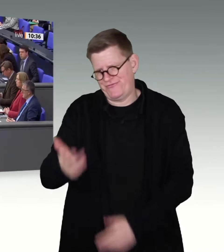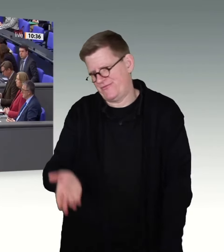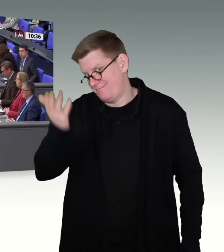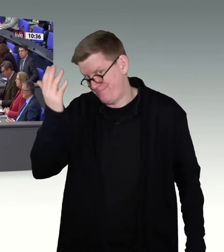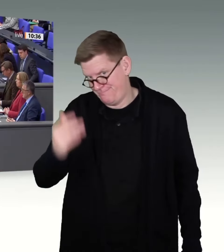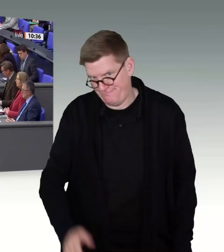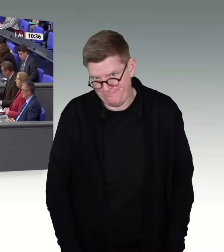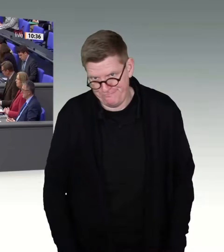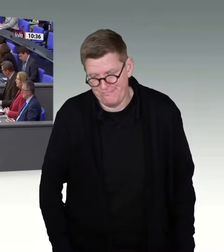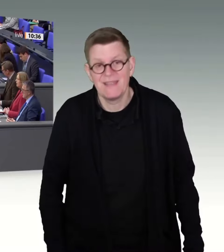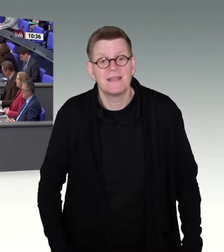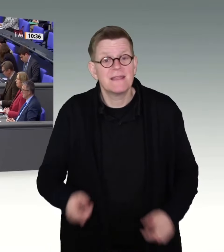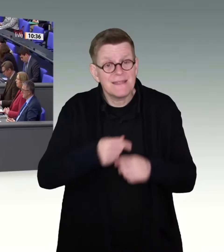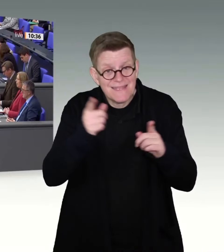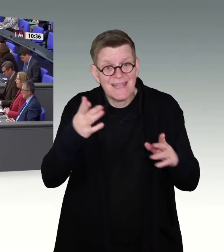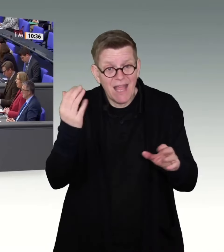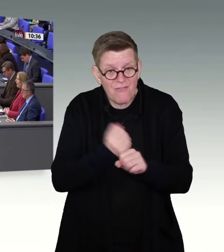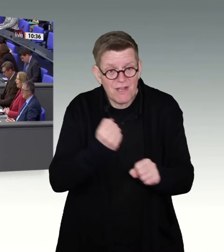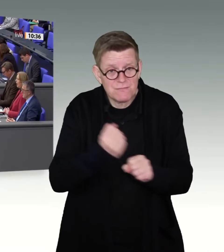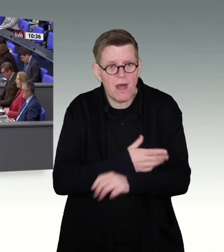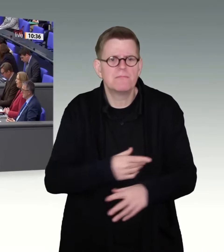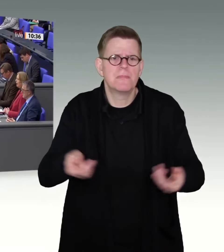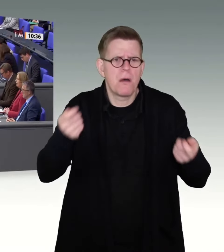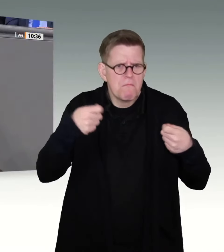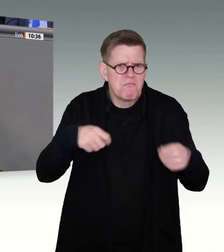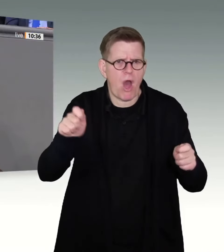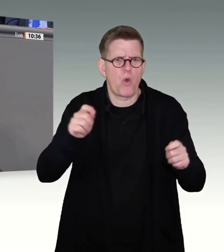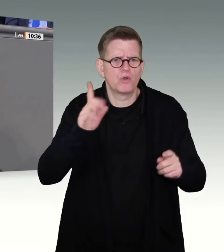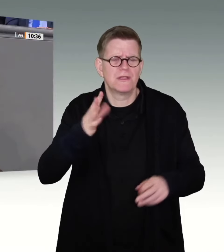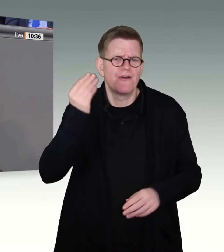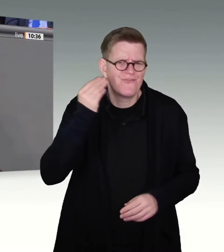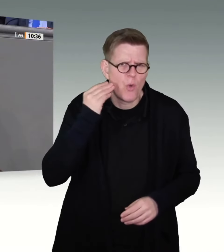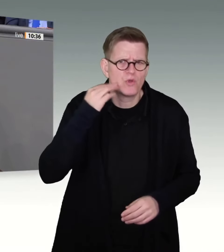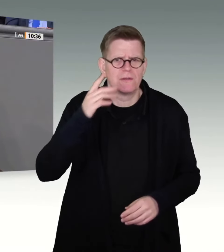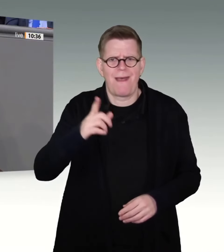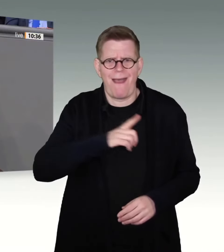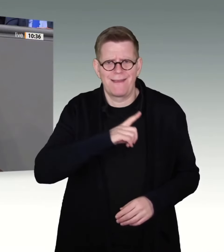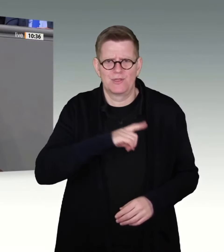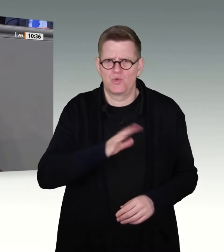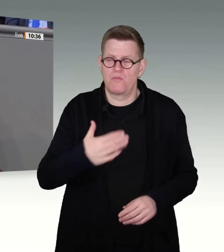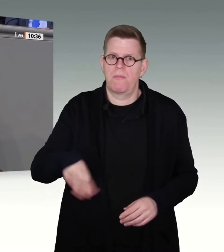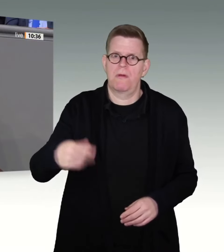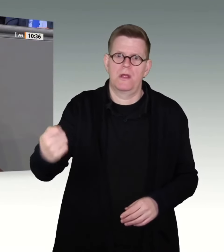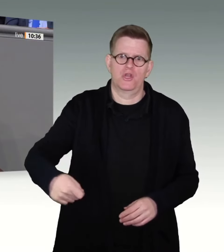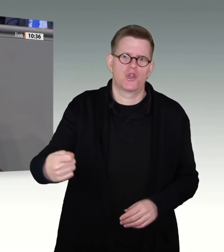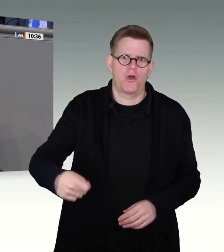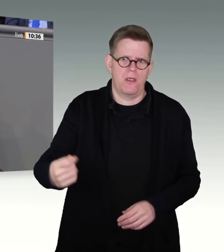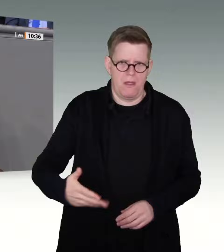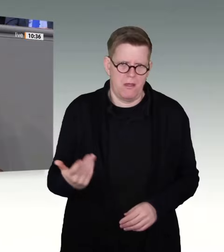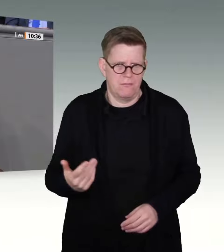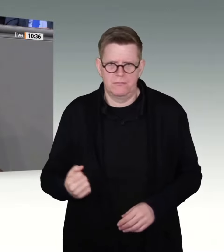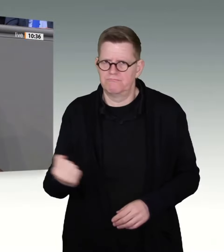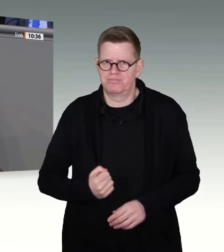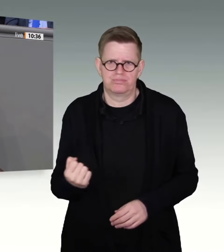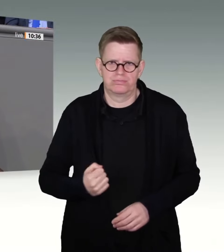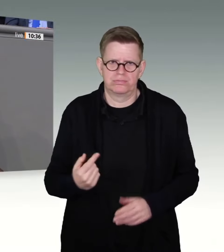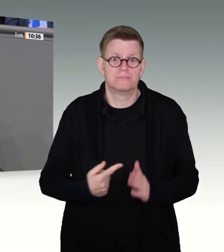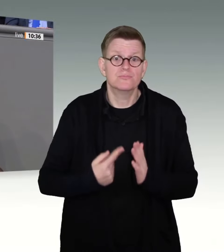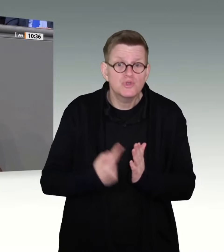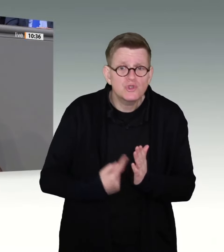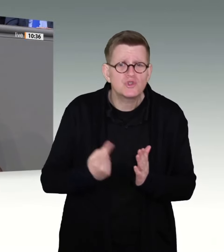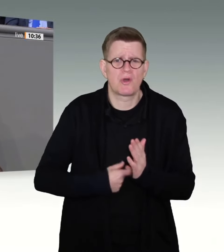tun nämlich alles dafür, dass Bauen, Wohnen und Eigentum immer teurer und unattraktiver werden, indem Sie Steuern,